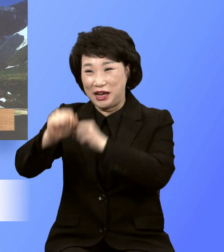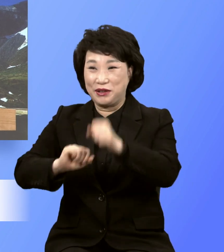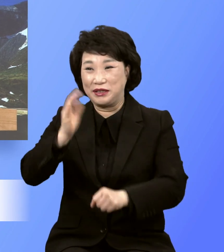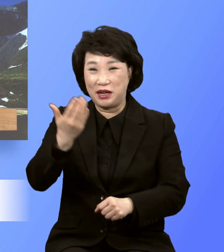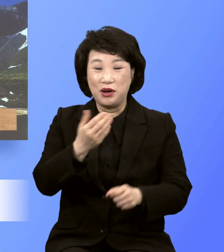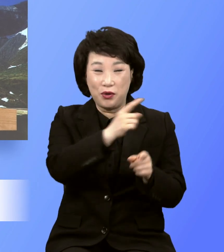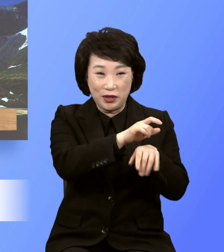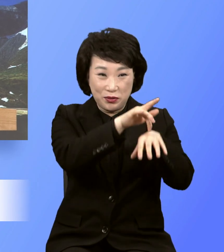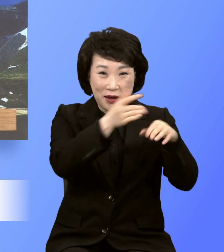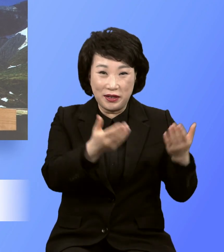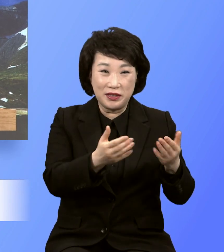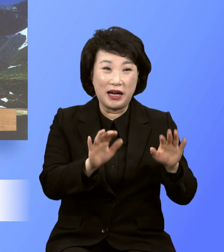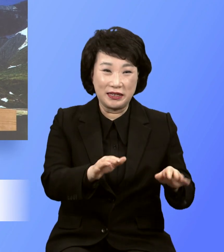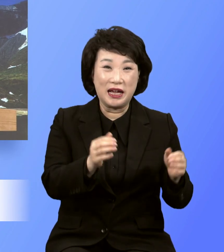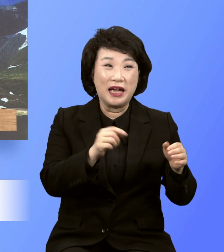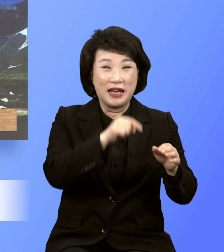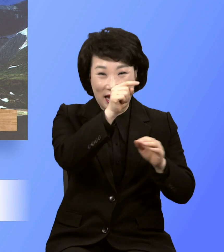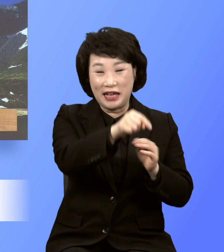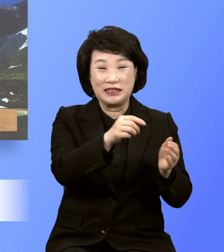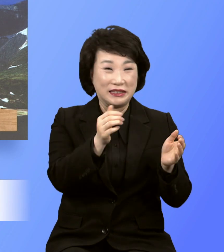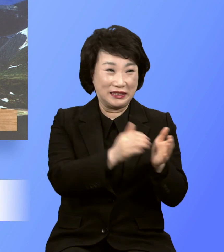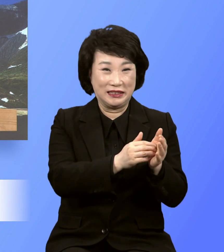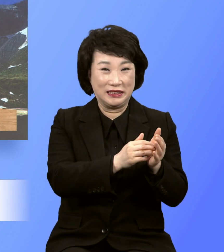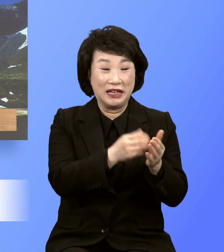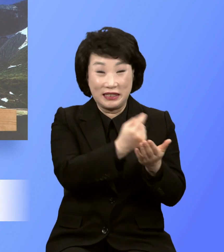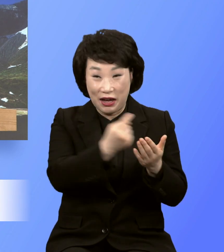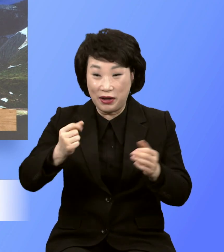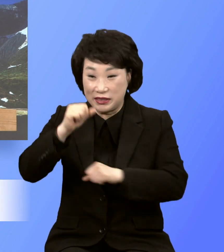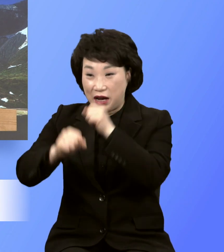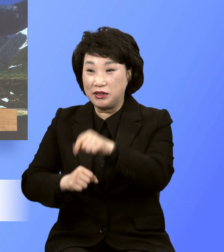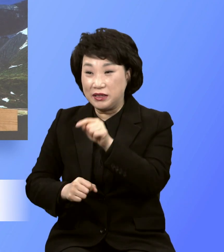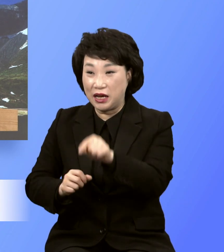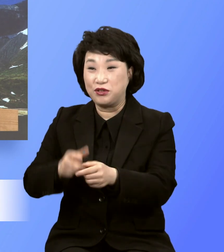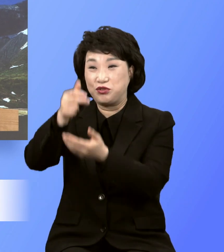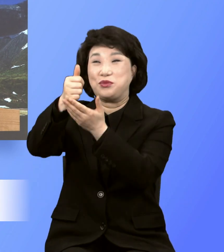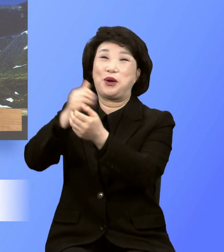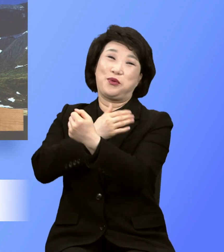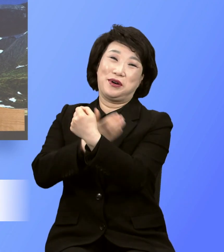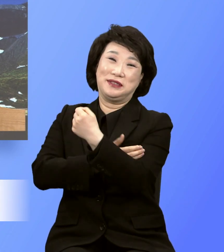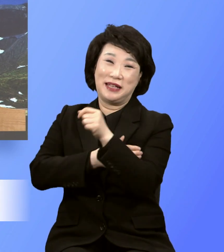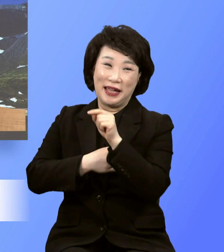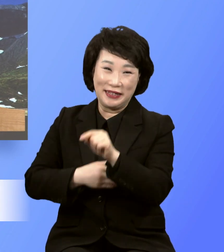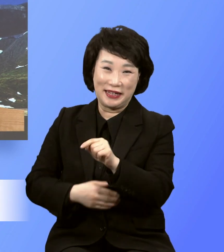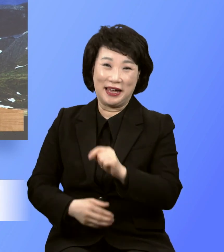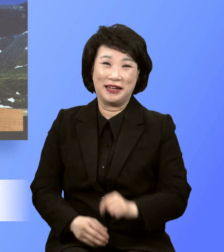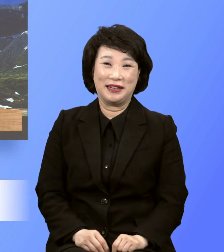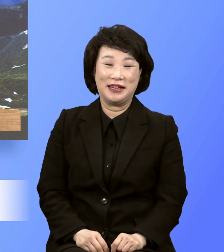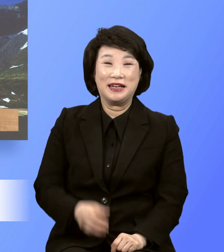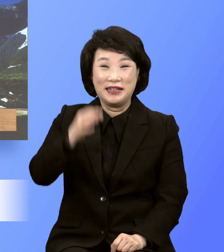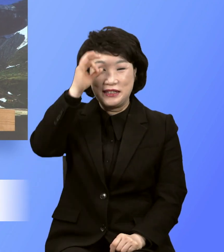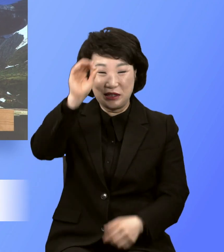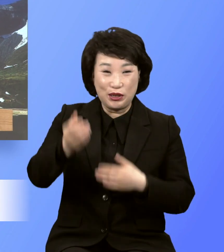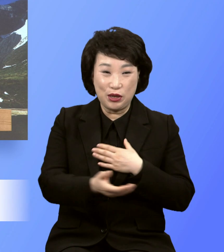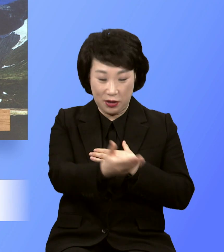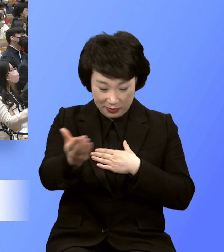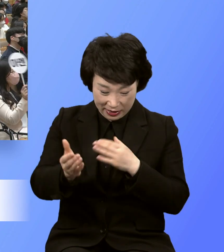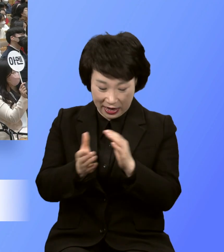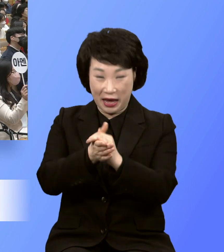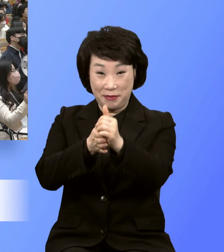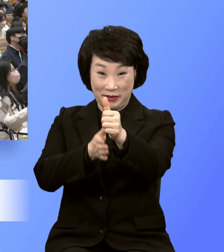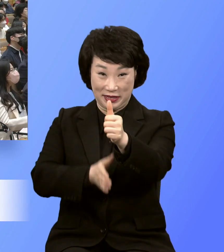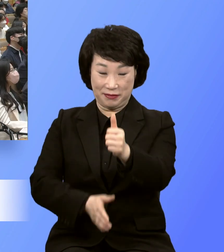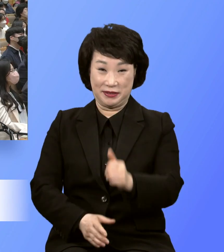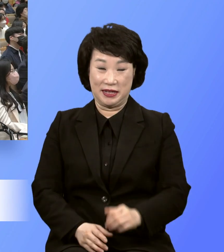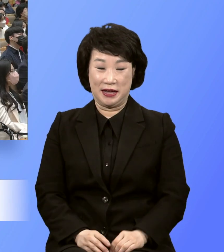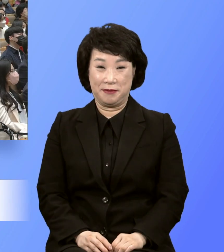사단 귀신에서도 자유, 이것이 주님의 권세입니다. 인정하시면 아멘 합시다.